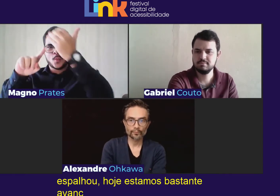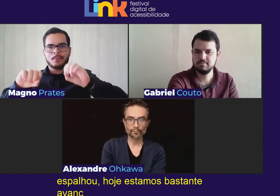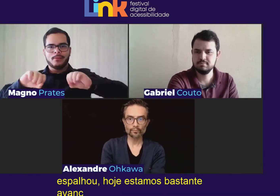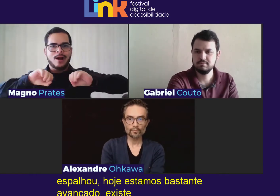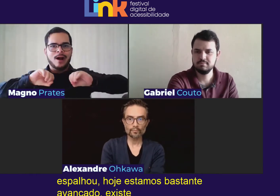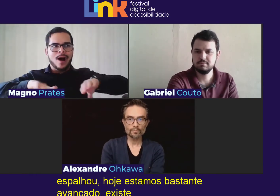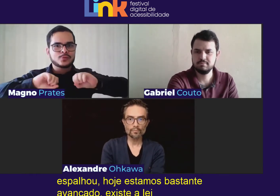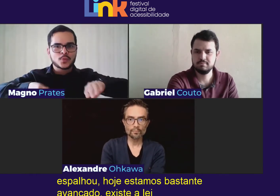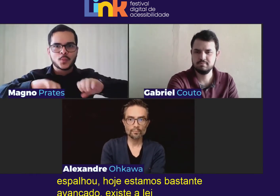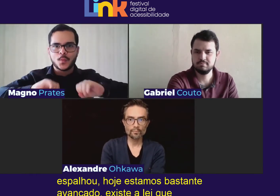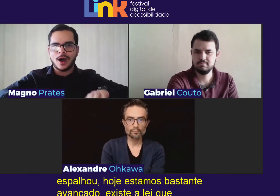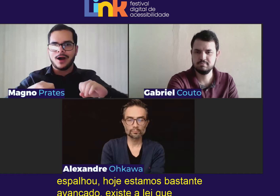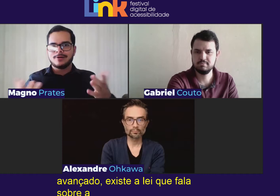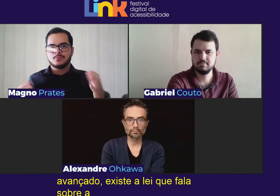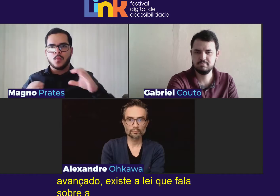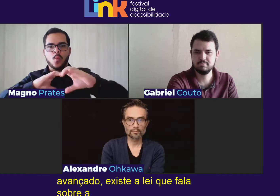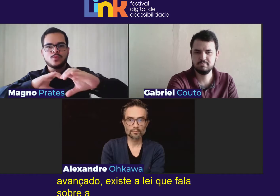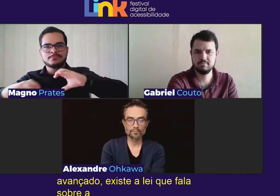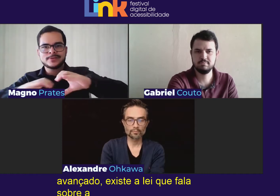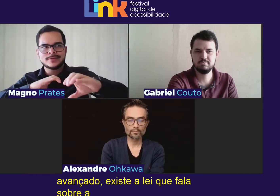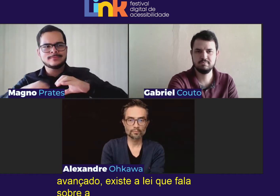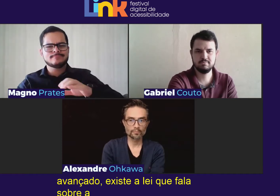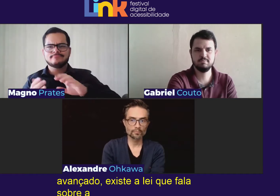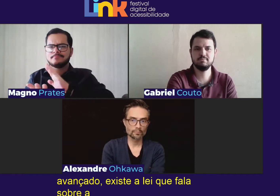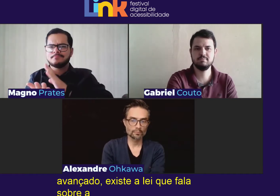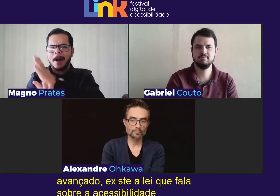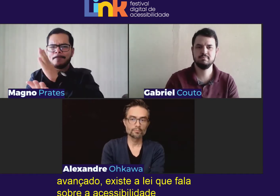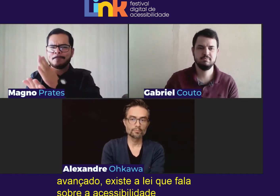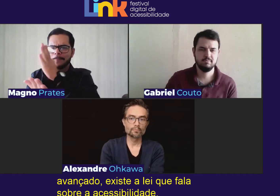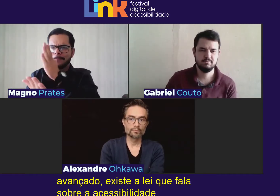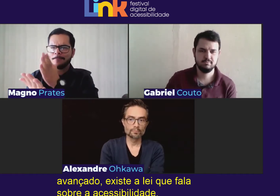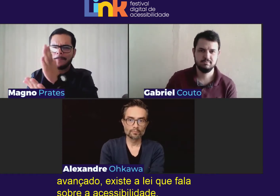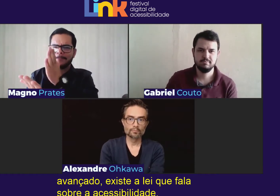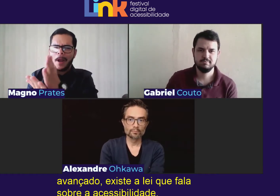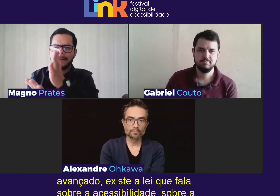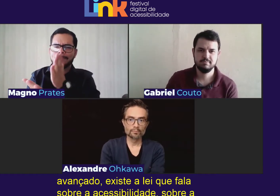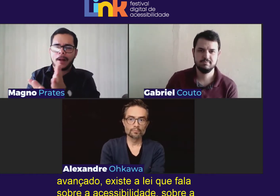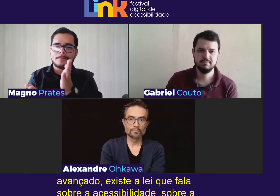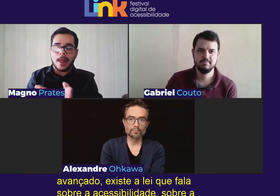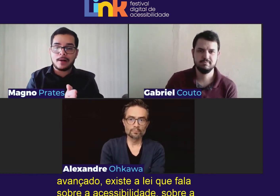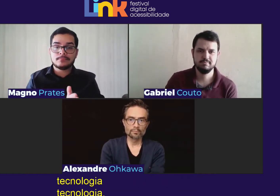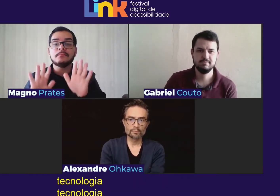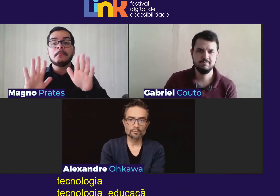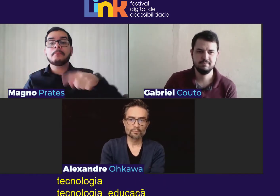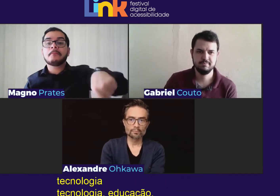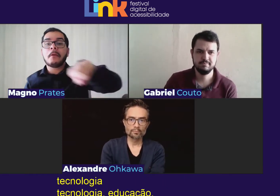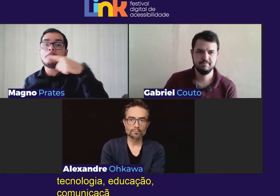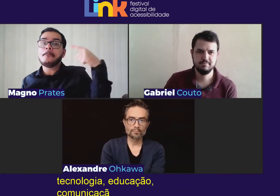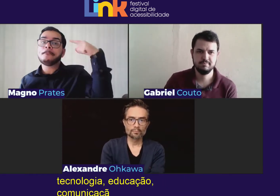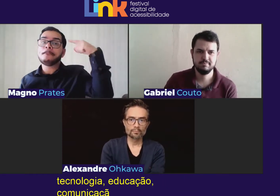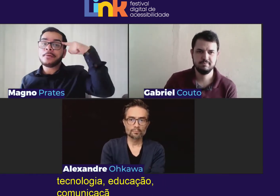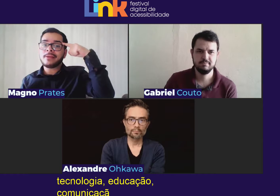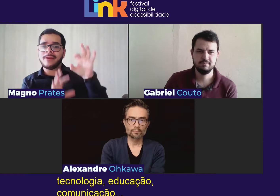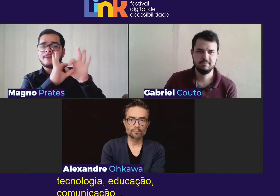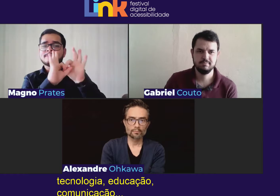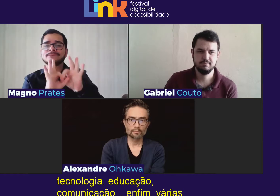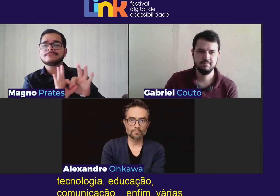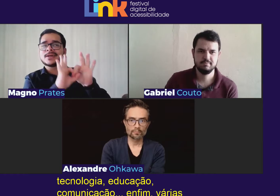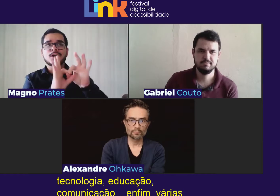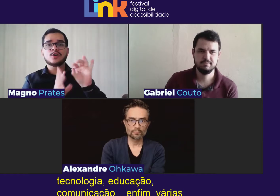sobre tecnologia, educação, comunicação, enfim, várias ramificações dela. Mas a gente pensa